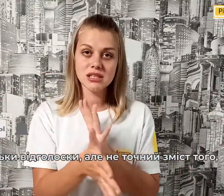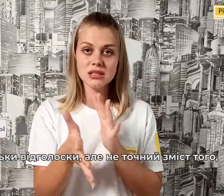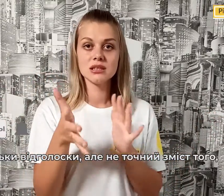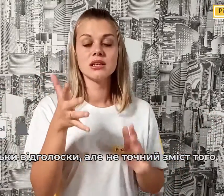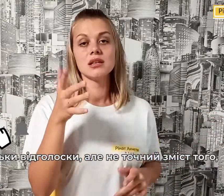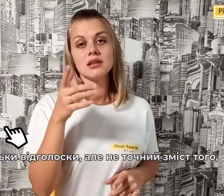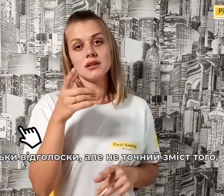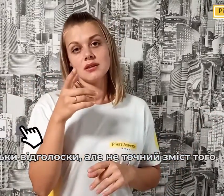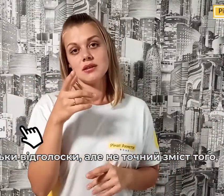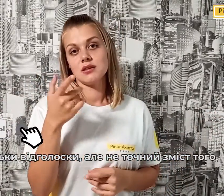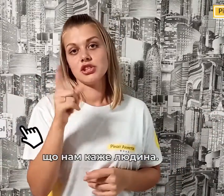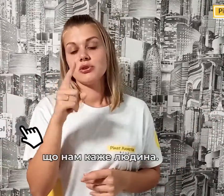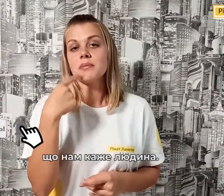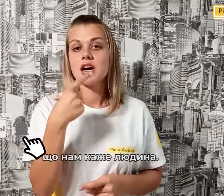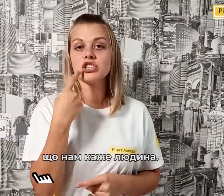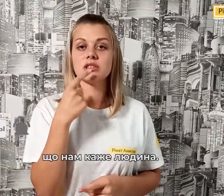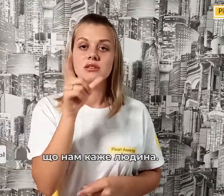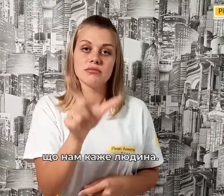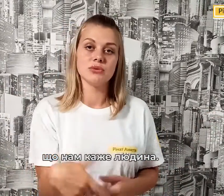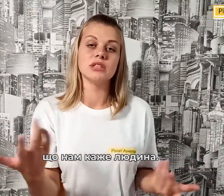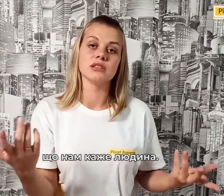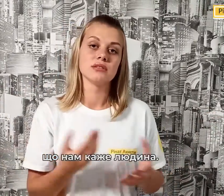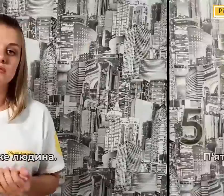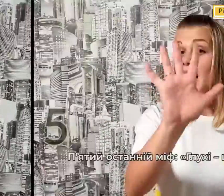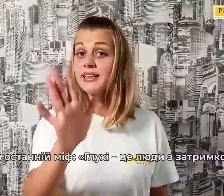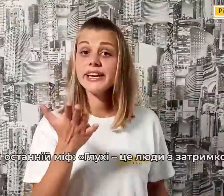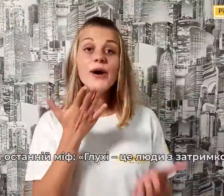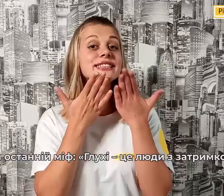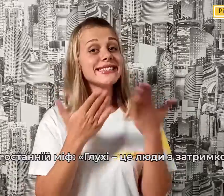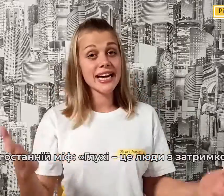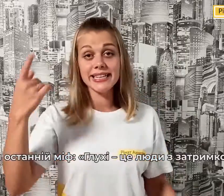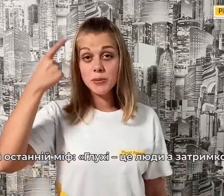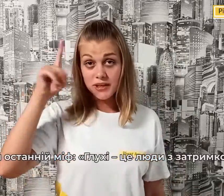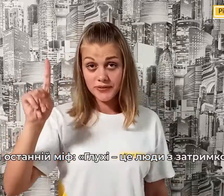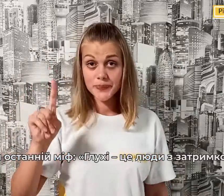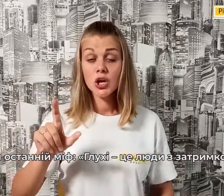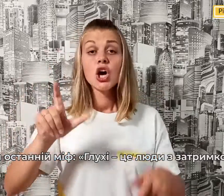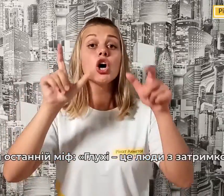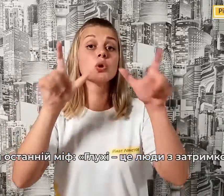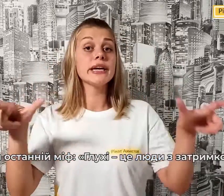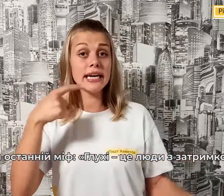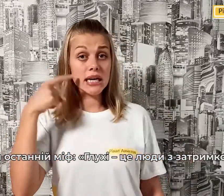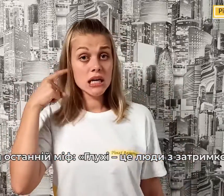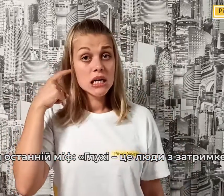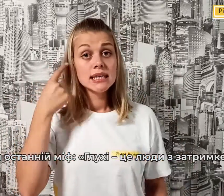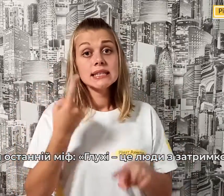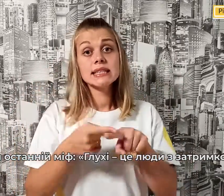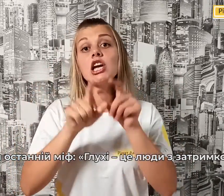зміст, що нам каже людина. П'ятий, останній міф. Глухі – це